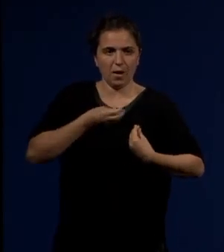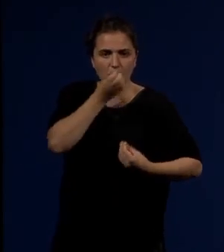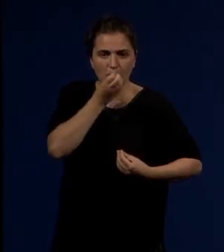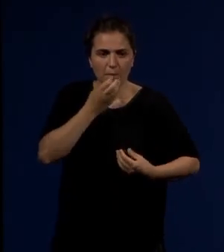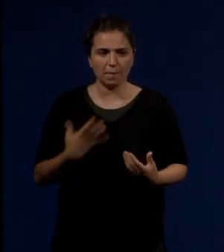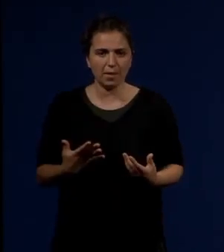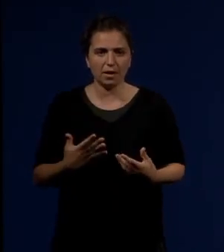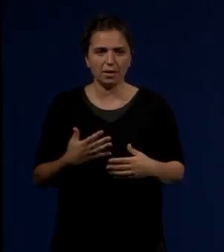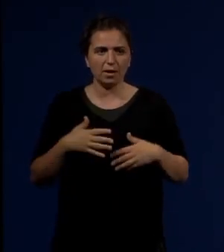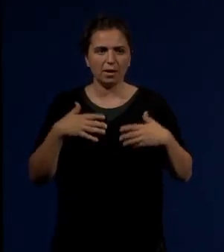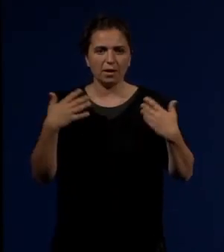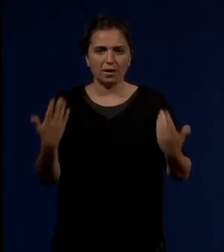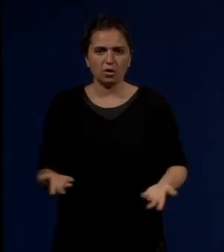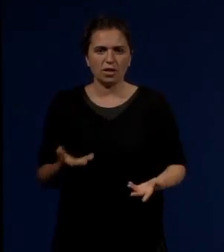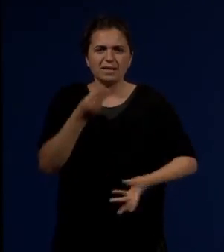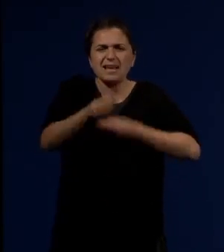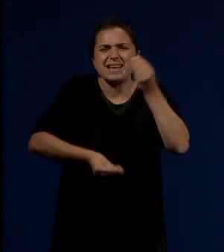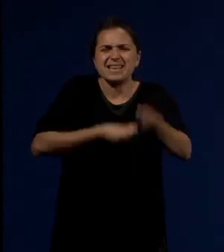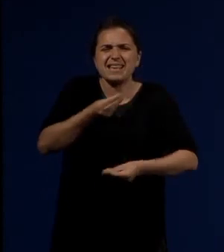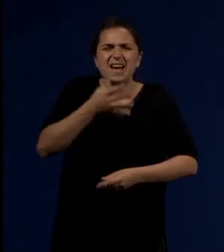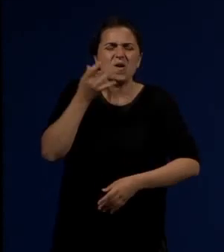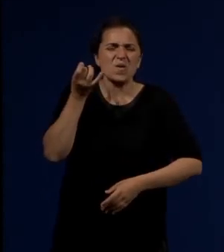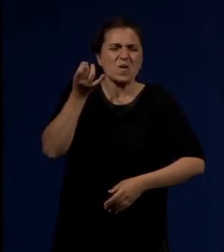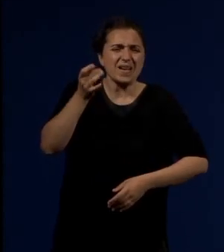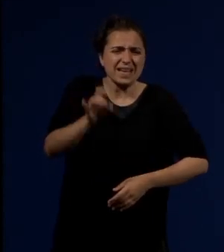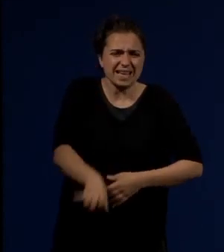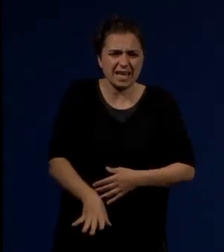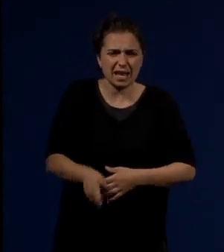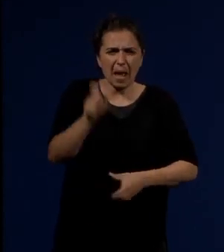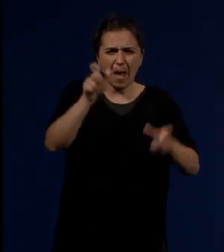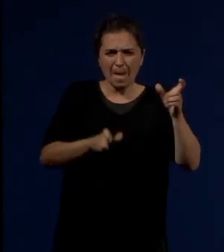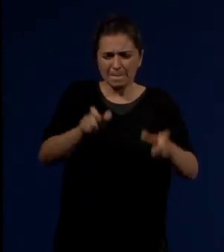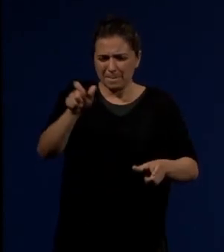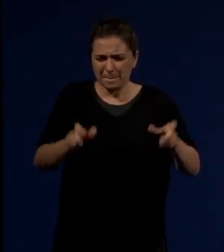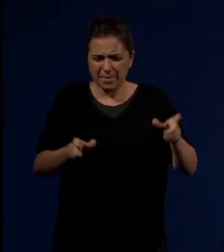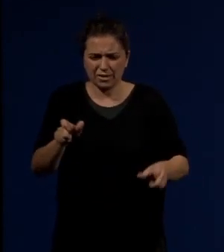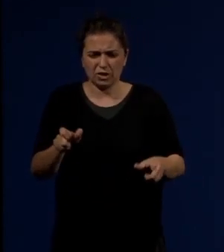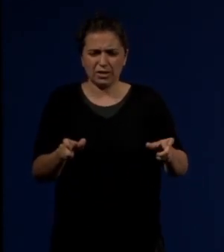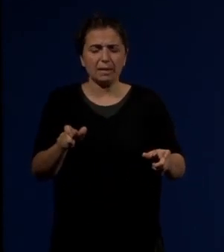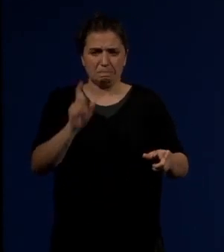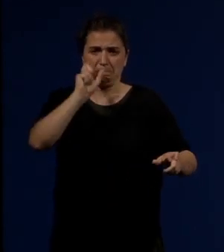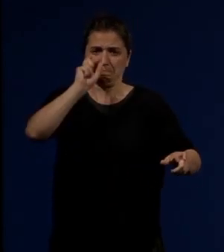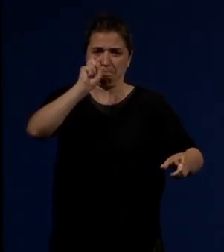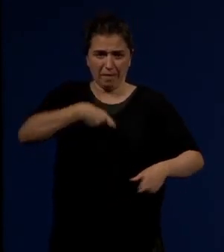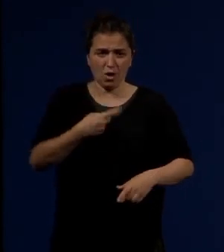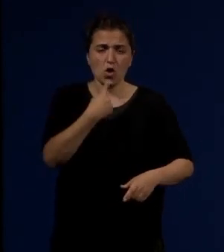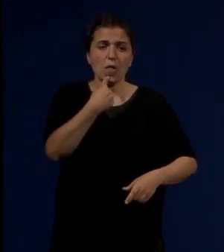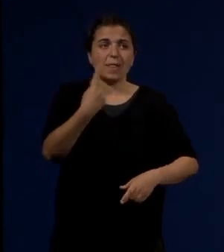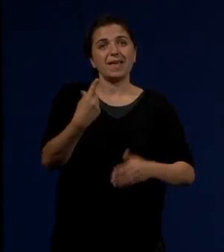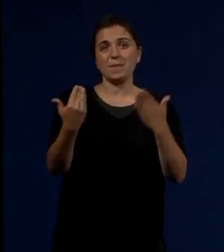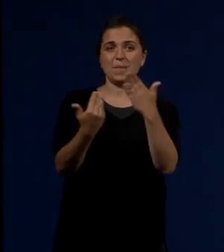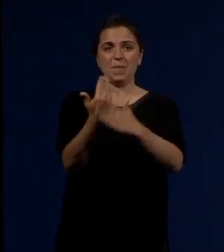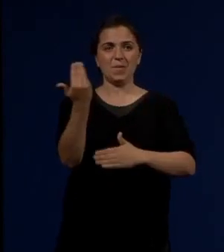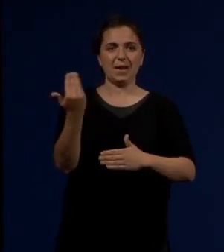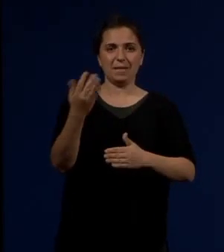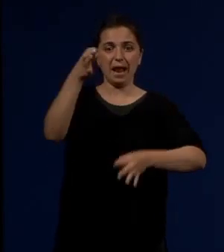moito Puigfaga, o escudero do caballero ausente, do cobarde político que é Atila Núñez Feijóo esta mañán, de que o